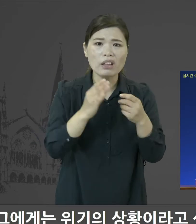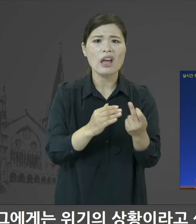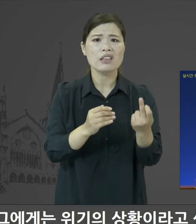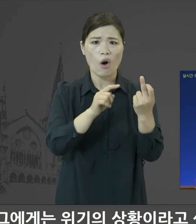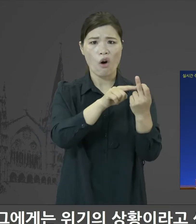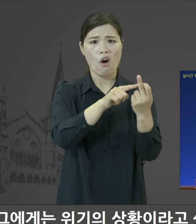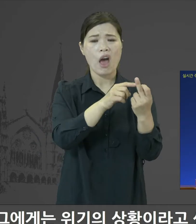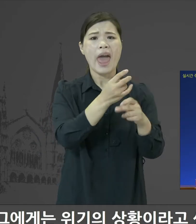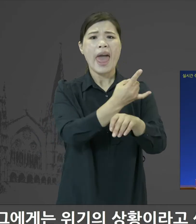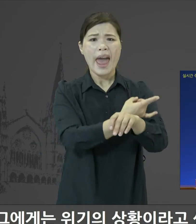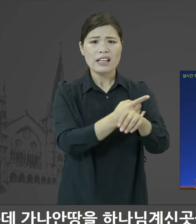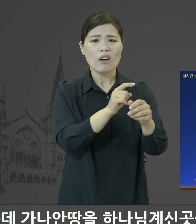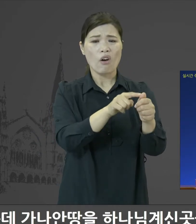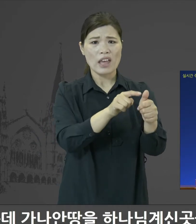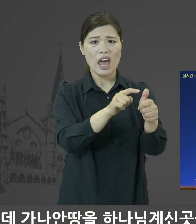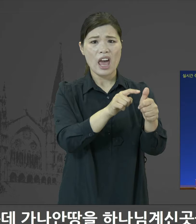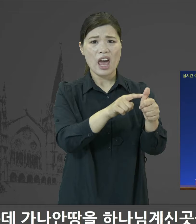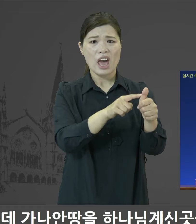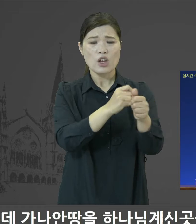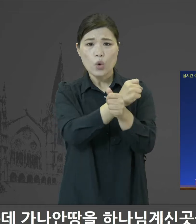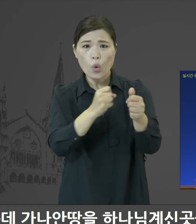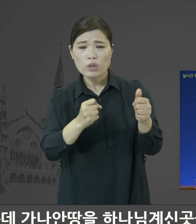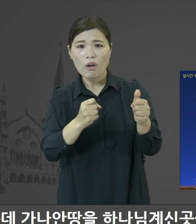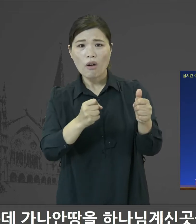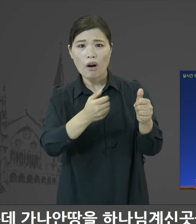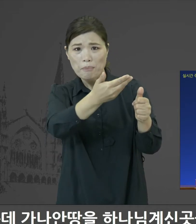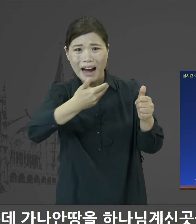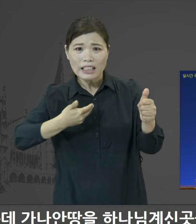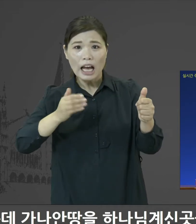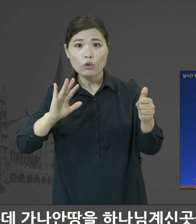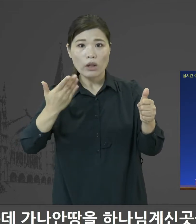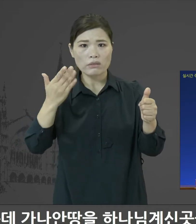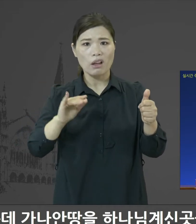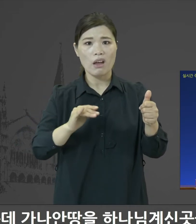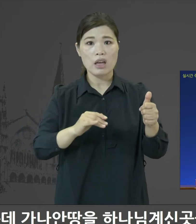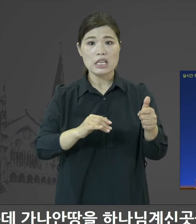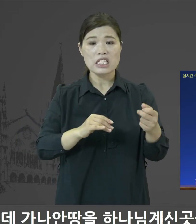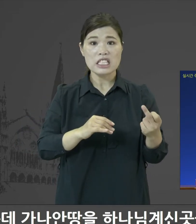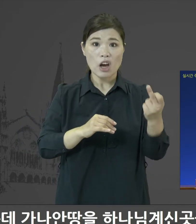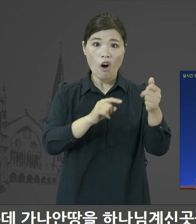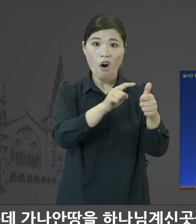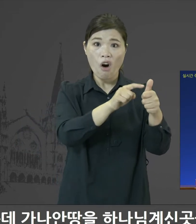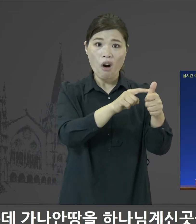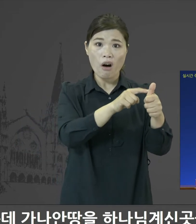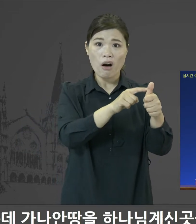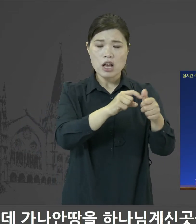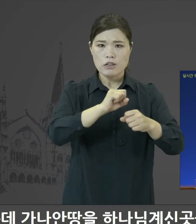용서를 받아야 되는데, 형이 군사를 이끌고 나온다는 겁니다.